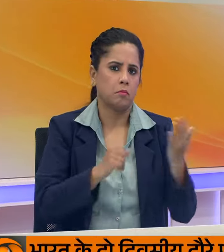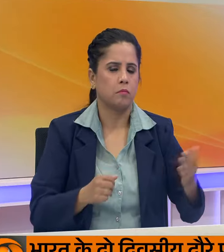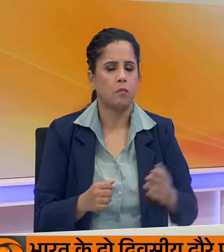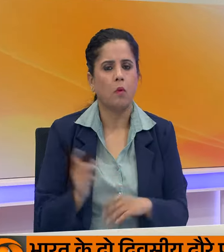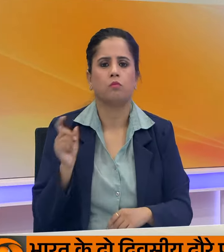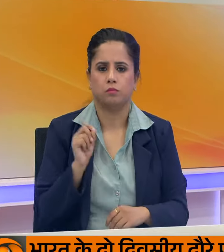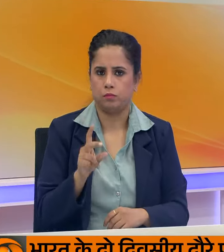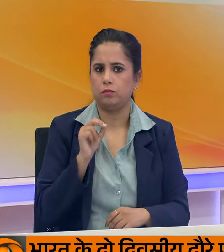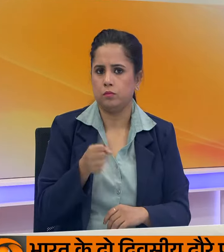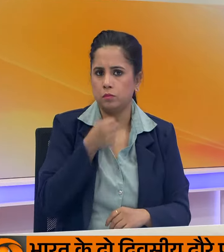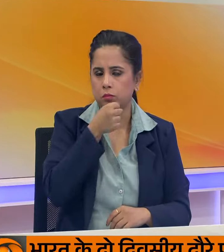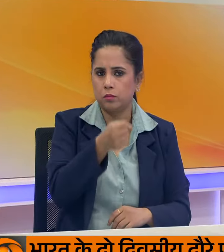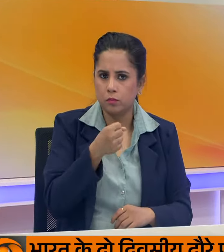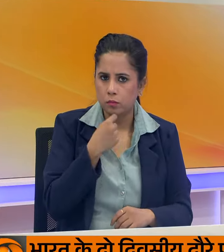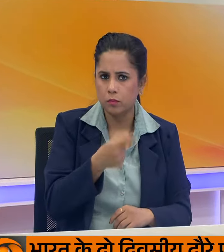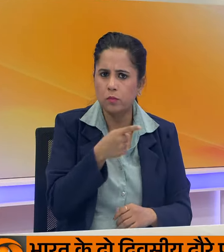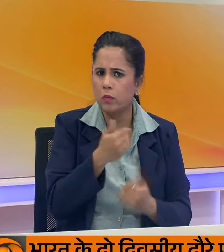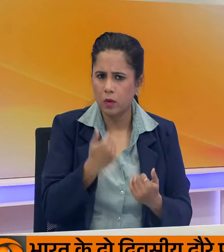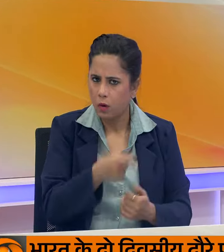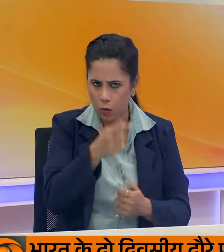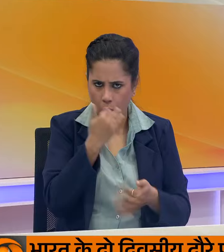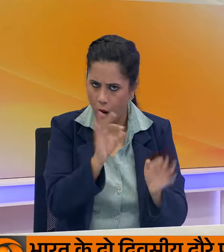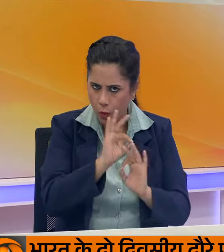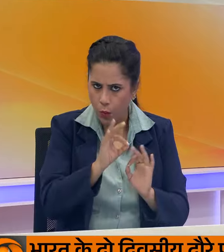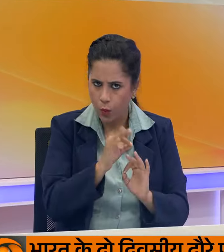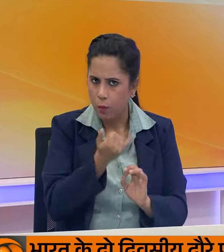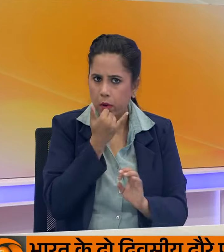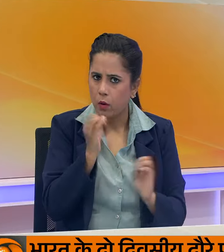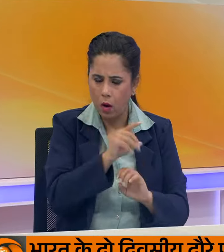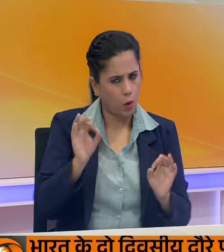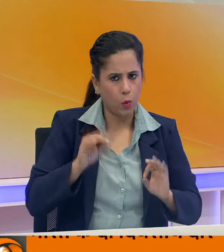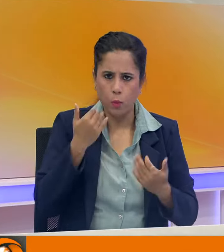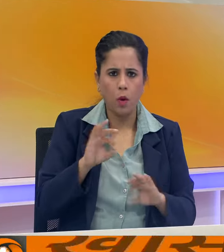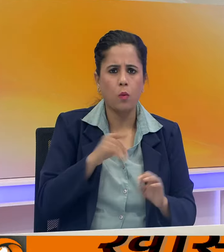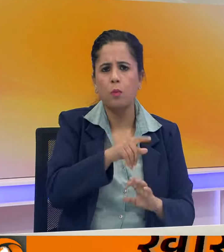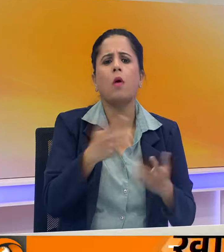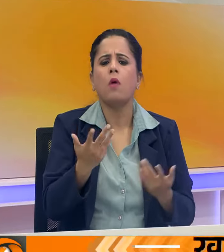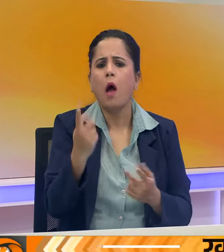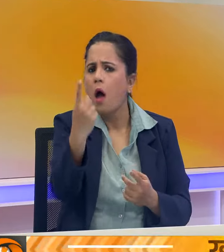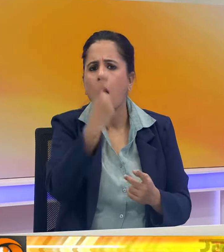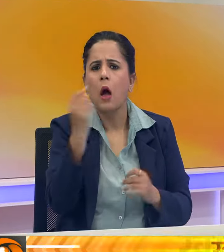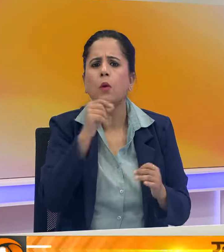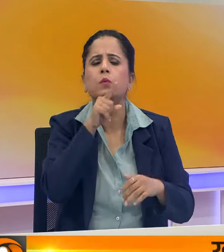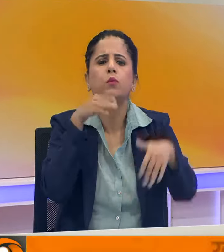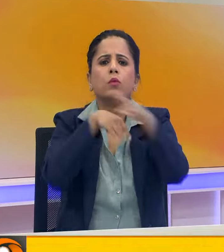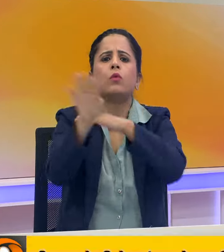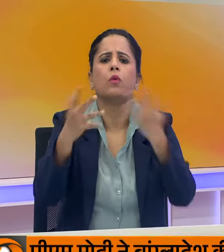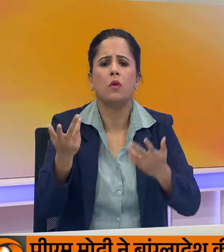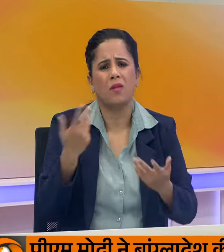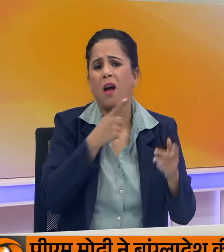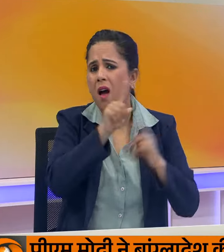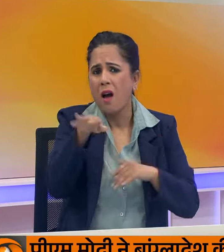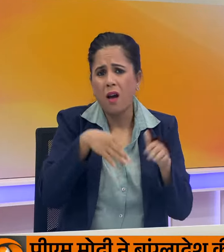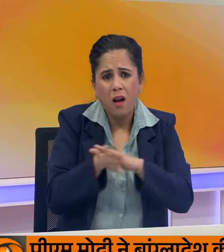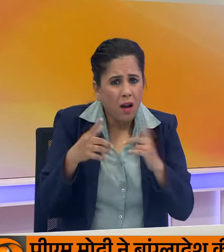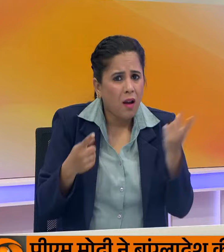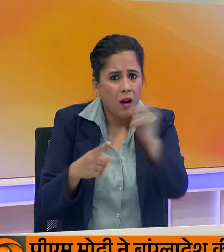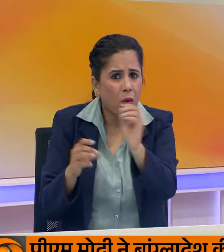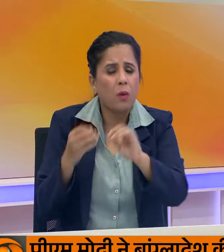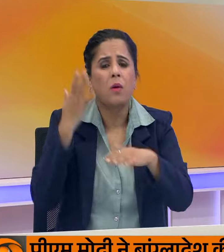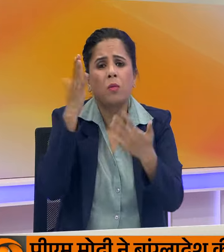है तो इनम इनका हाथ नहीं नहीं है तो नहीं है तो फिर व सामने क्यों नहीं आ रहे हैं अब सामने क्यों नहीं आ रहा